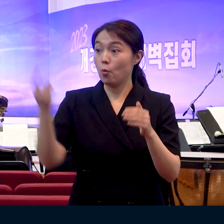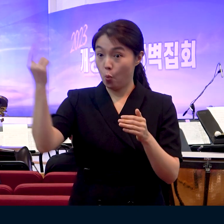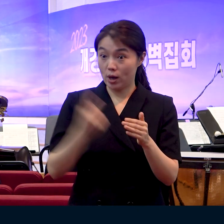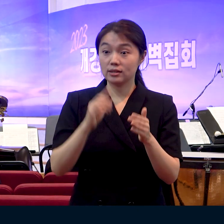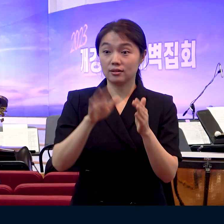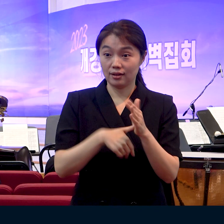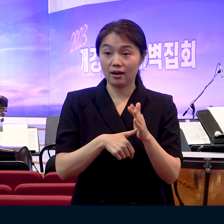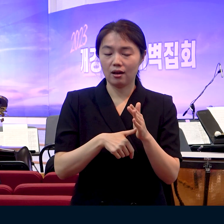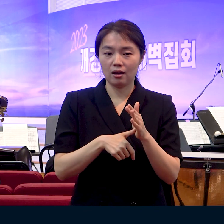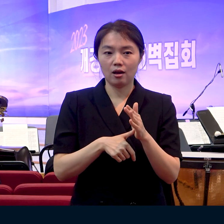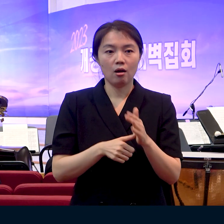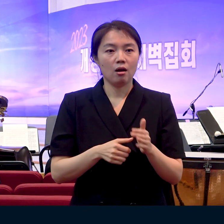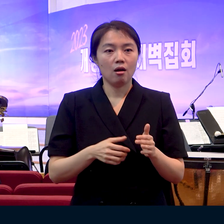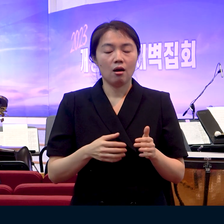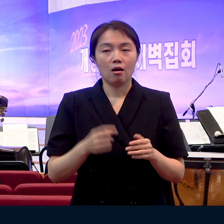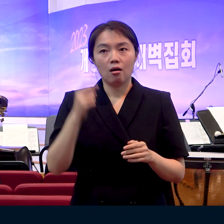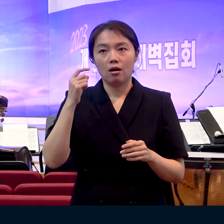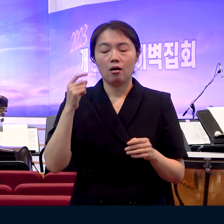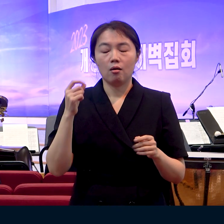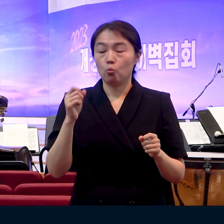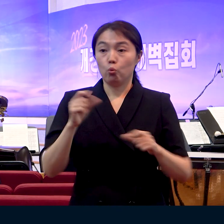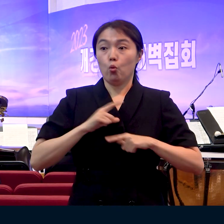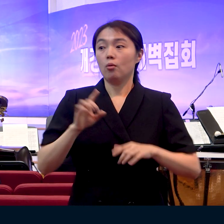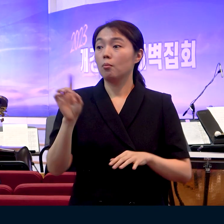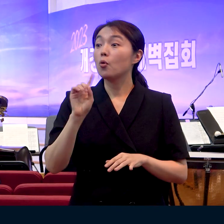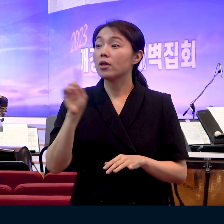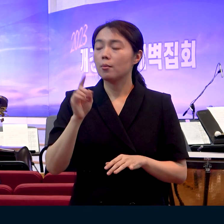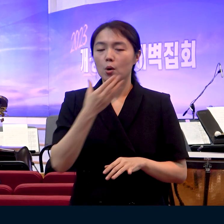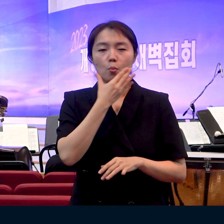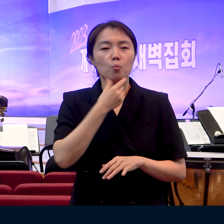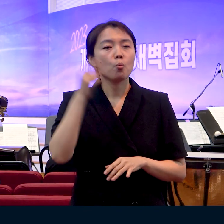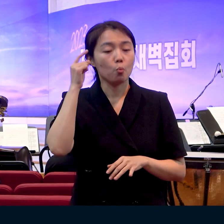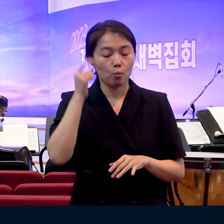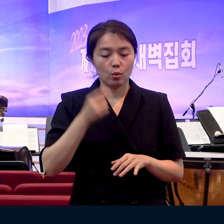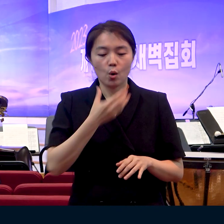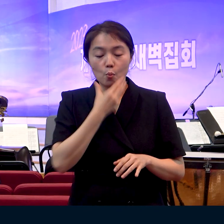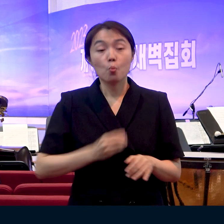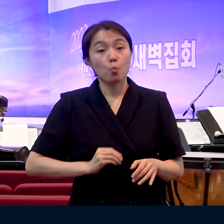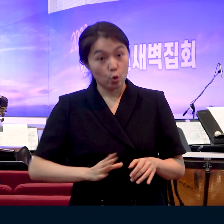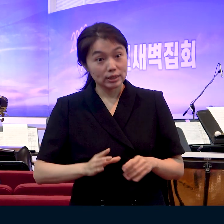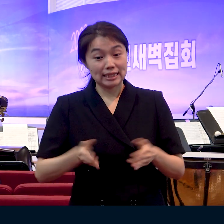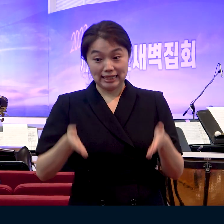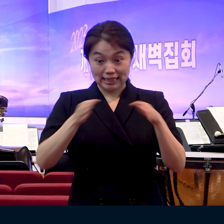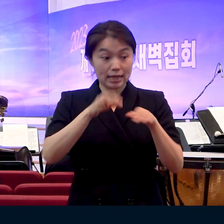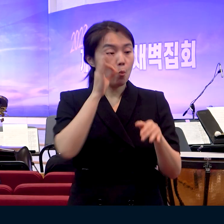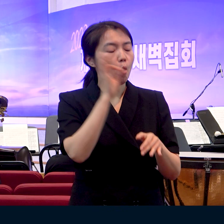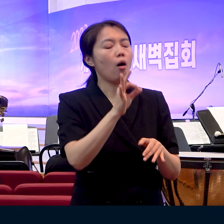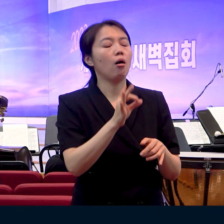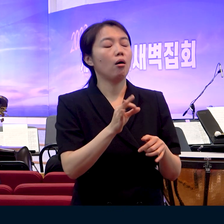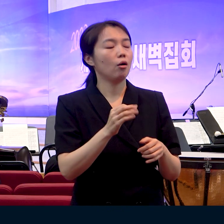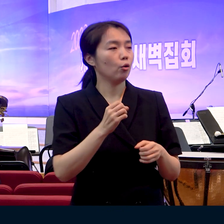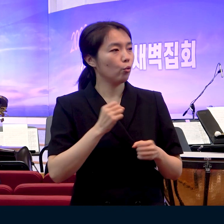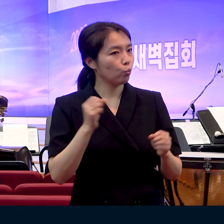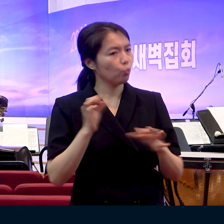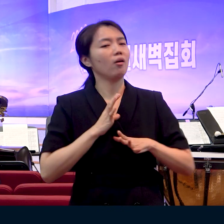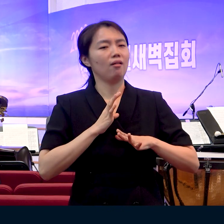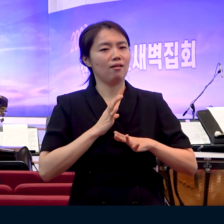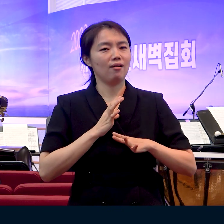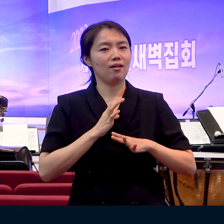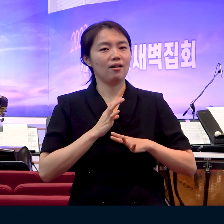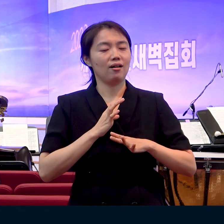놀란 것은 뭐냐면요, 이 호산나 복지재단을 보고 깜짝 놀랐어요. 정말 놀랐어요. 여기 보니까 호산나